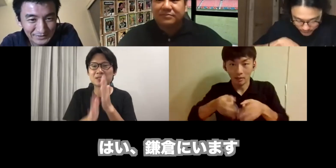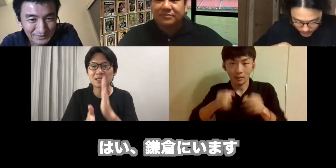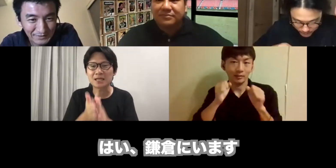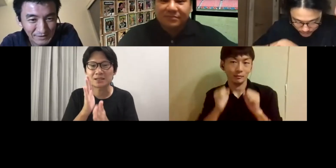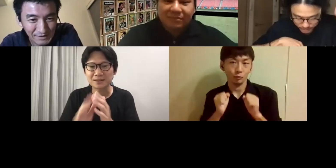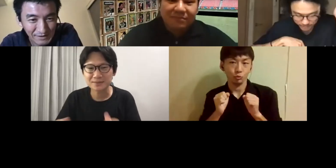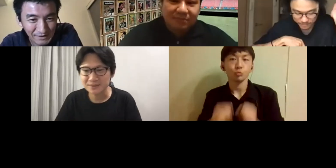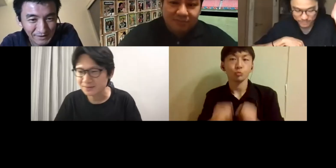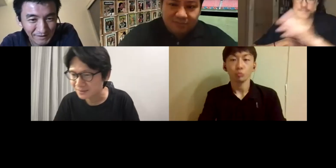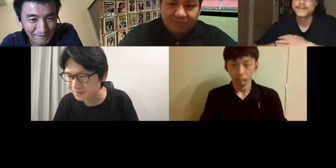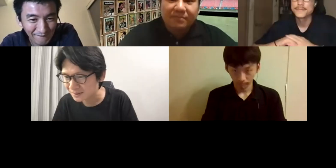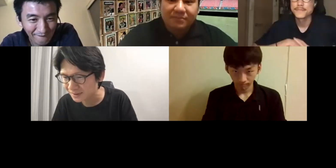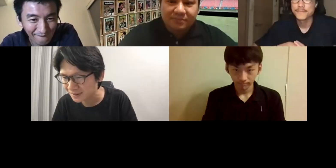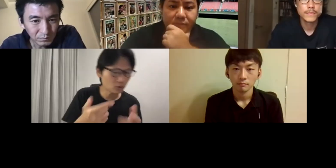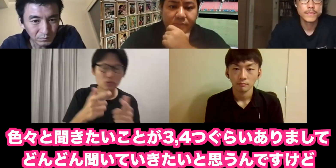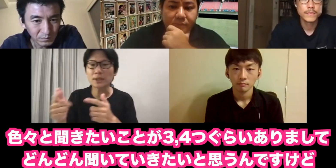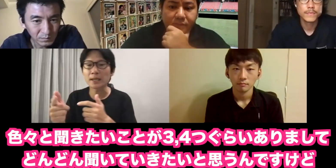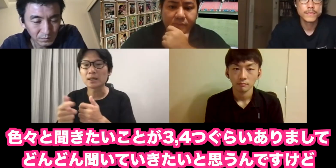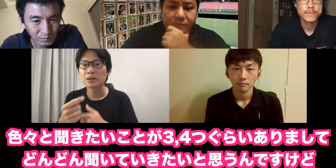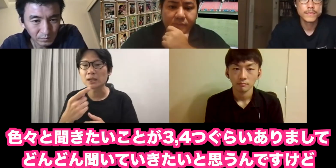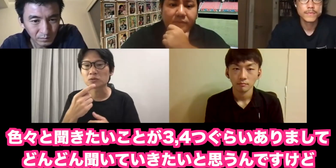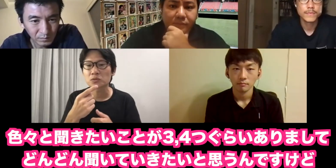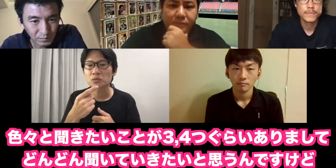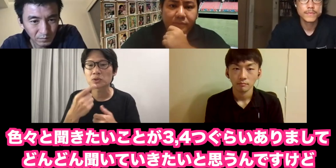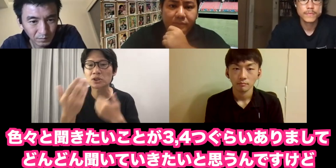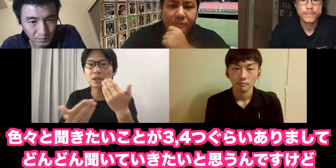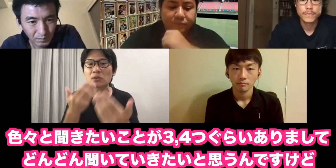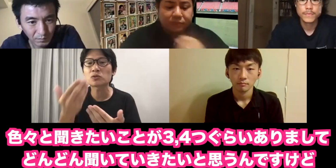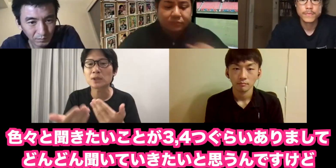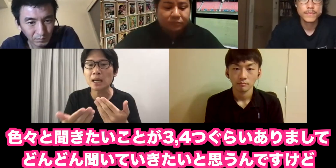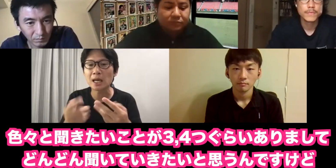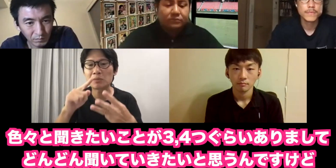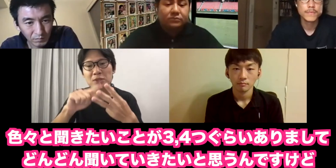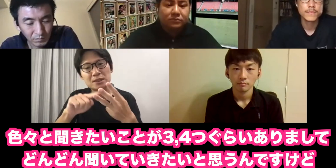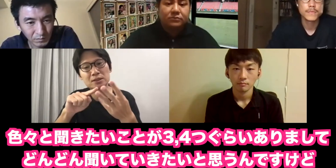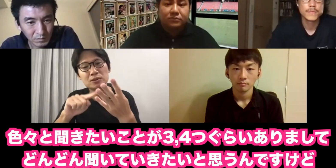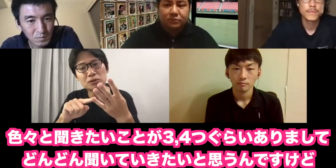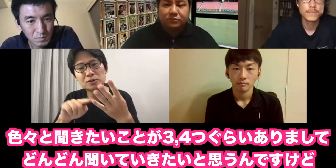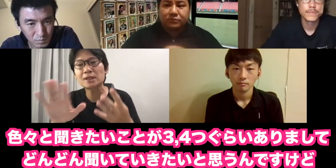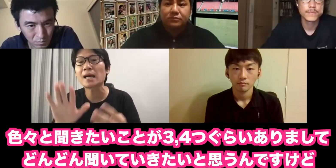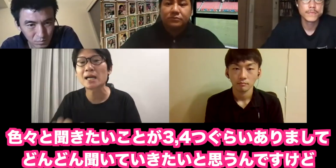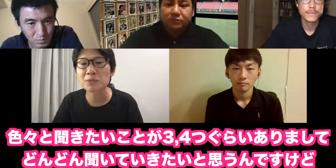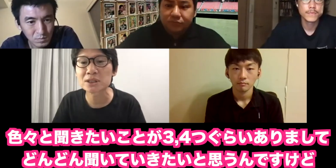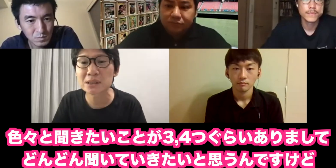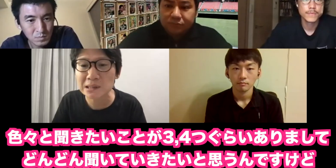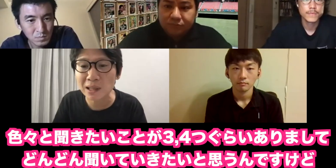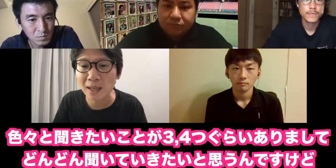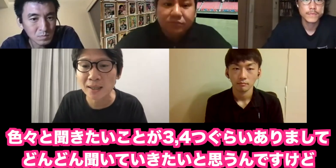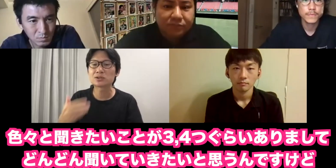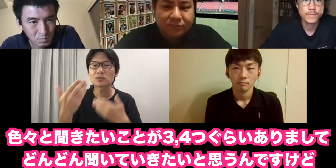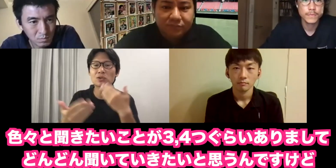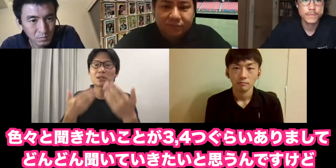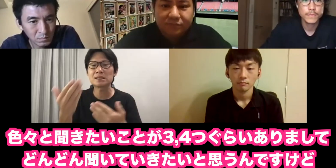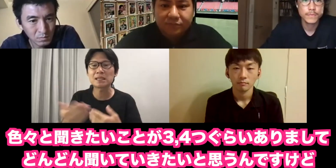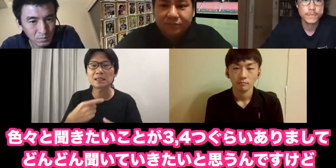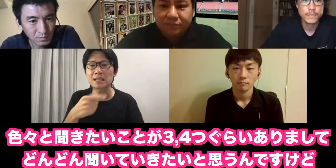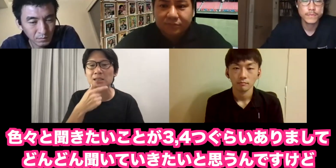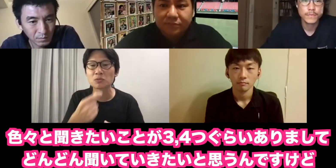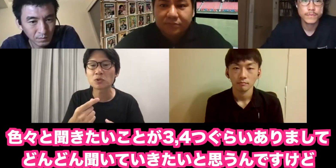ます本当にあの聞きたいことが3つ4つがありましてどんどん聞いていきたいと思うん